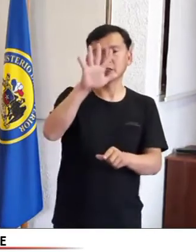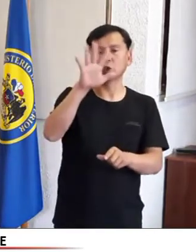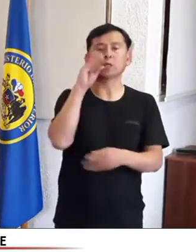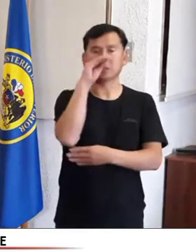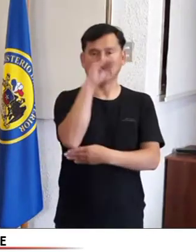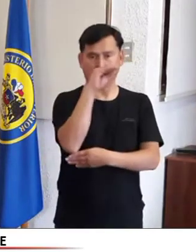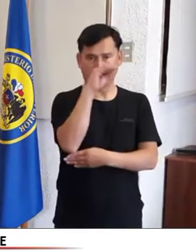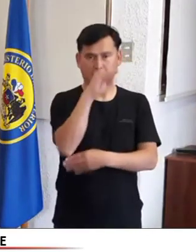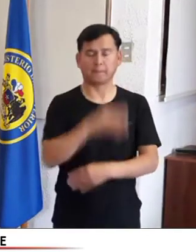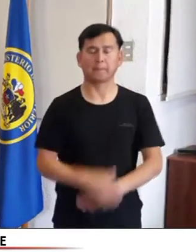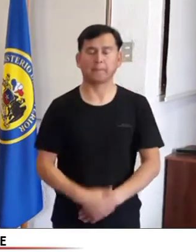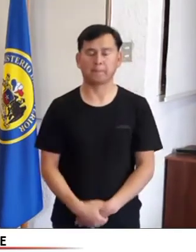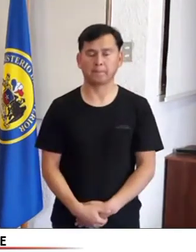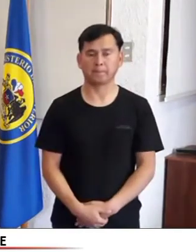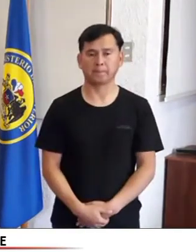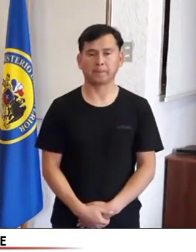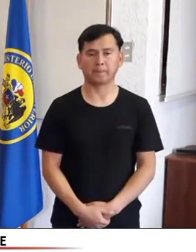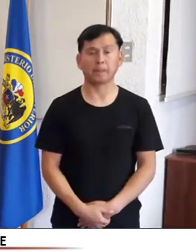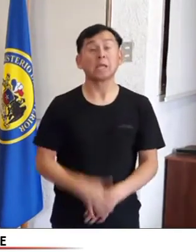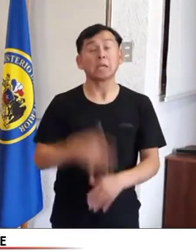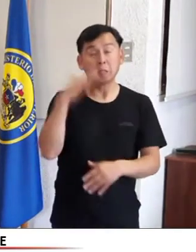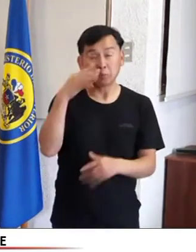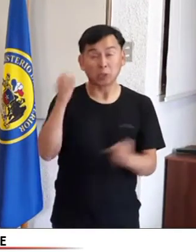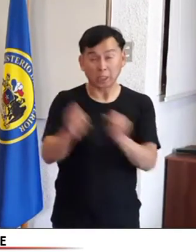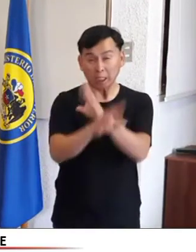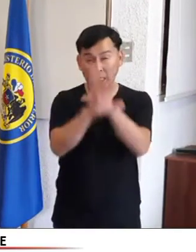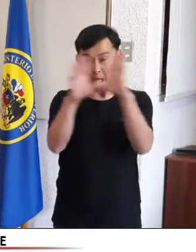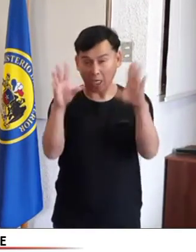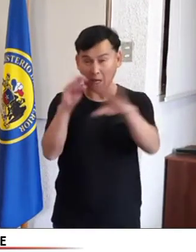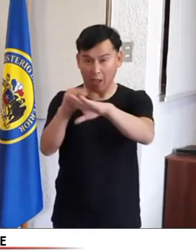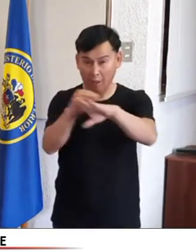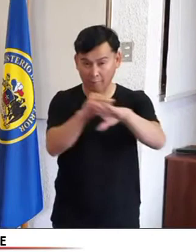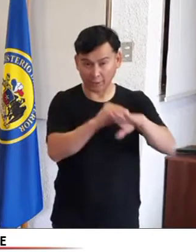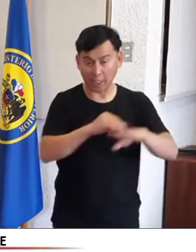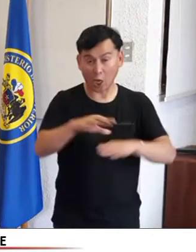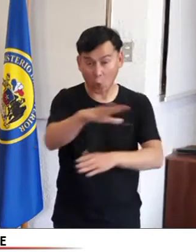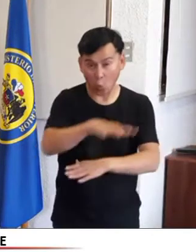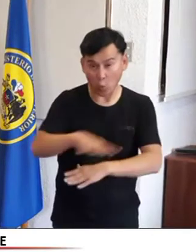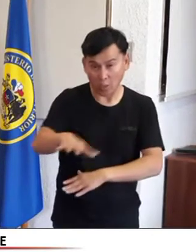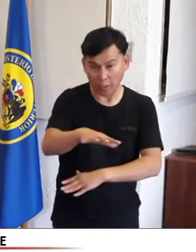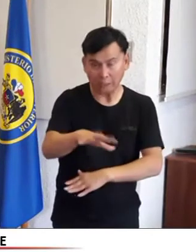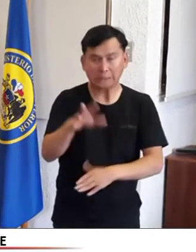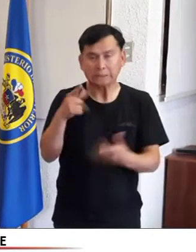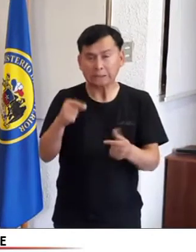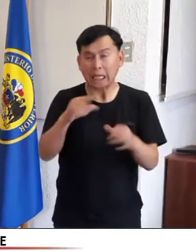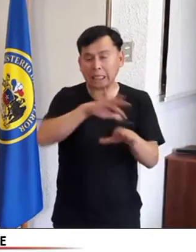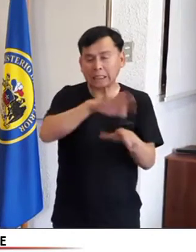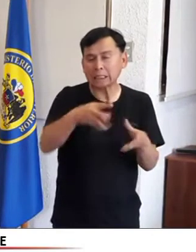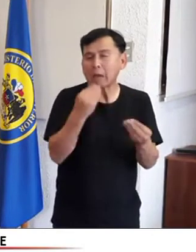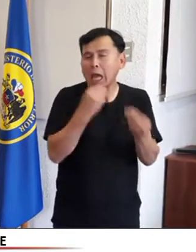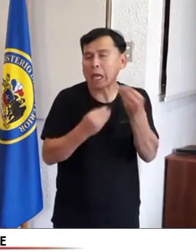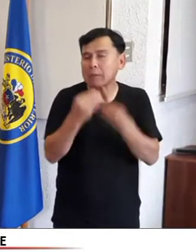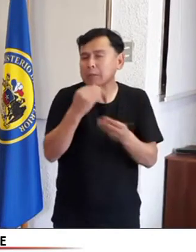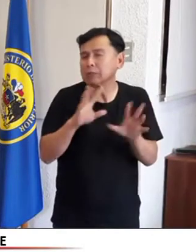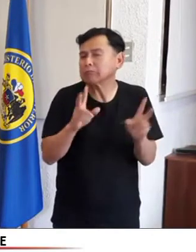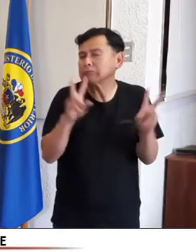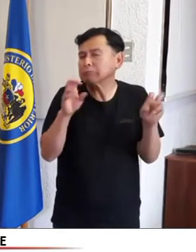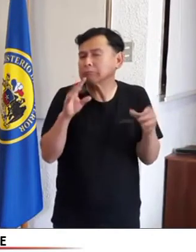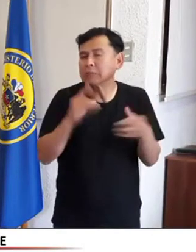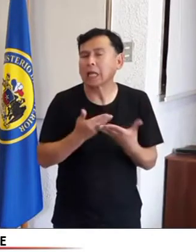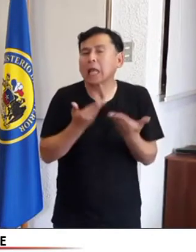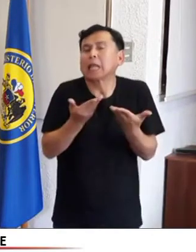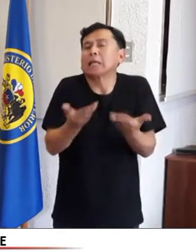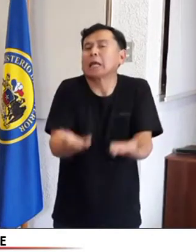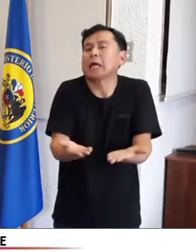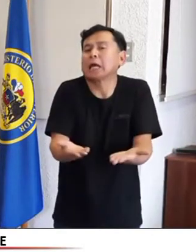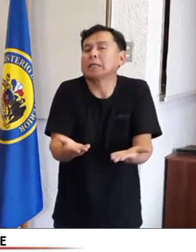Cisne. Es importante aclarar a la comunidad regional que estas canastas corresponden para ser